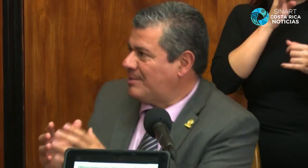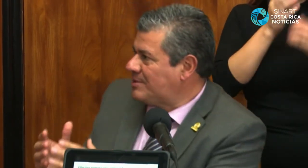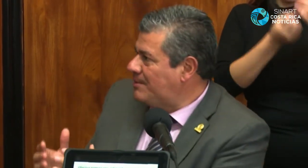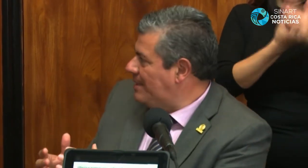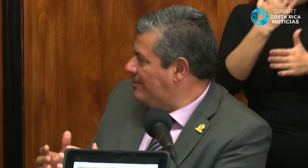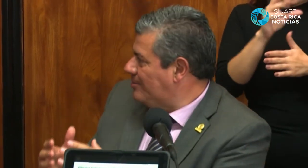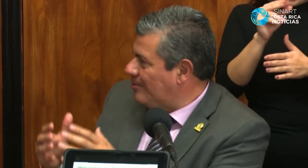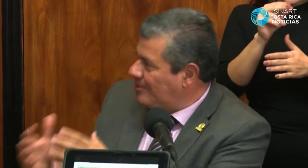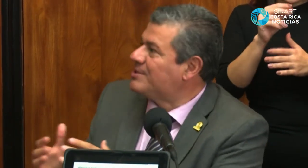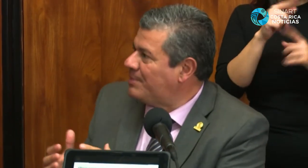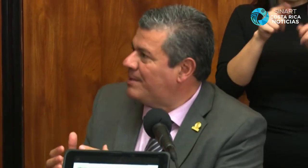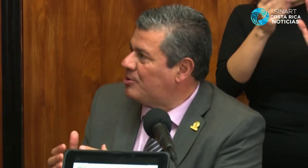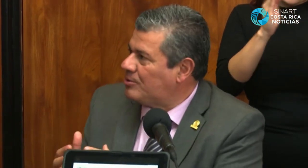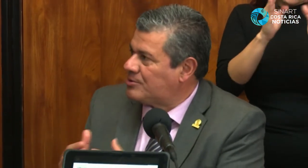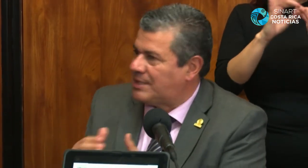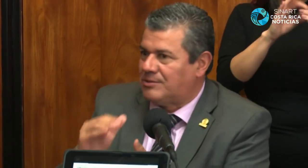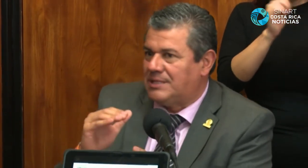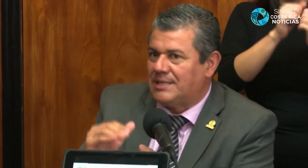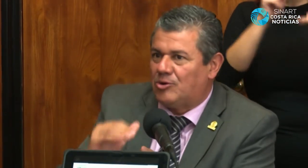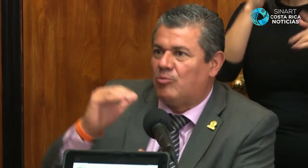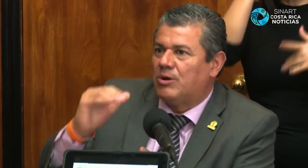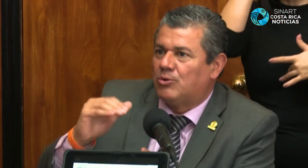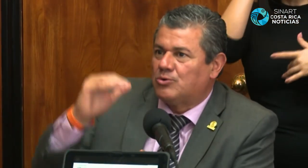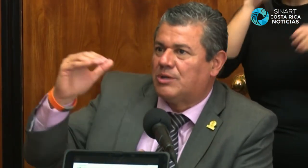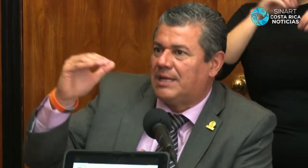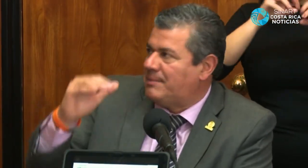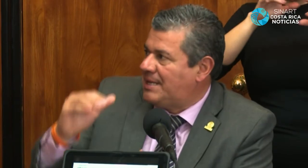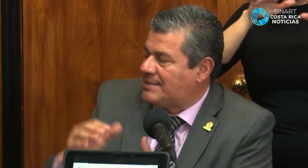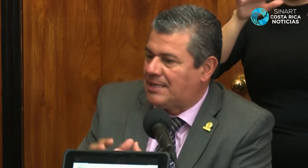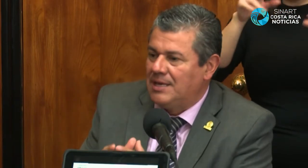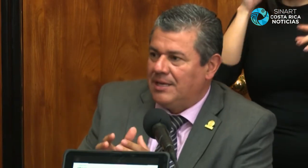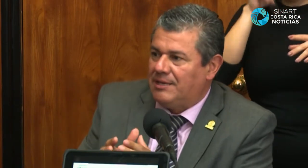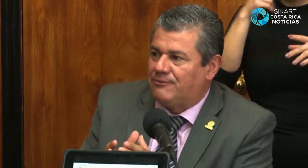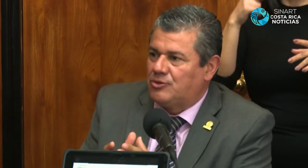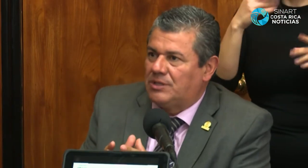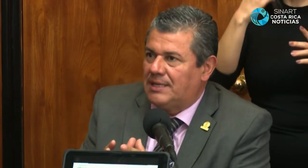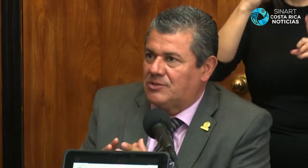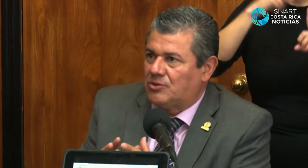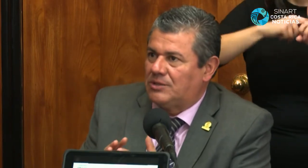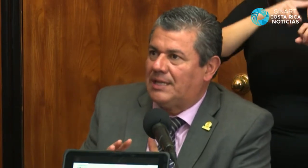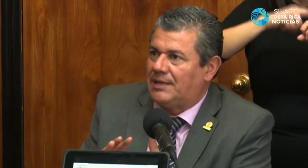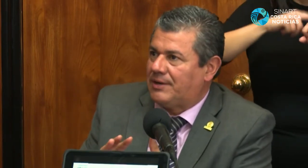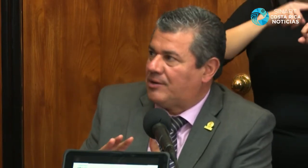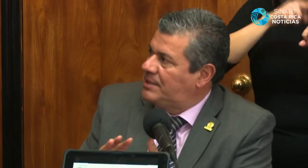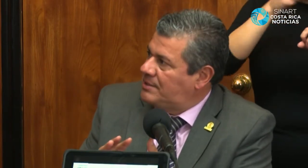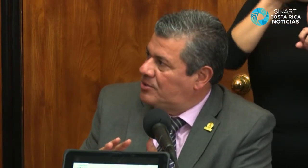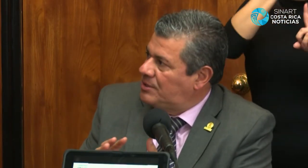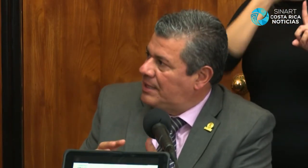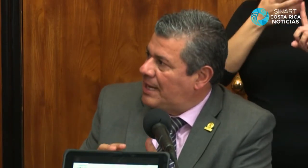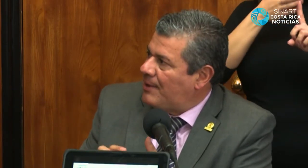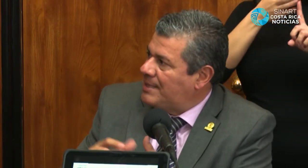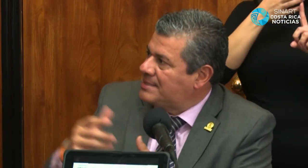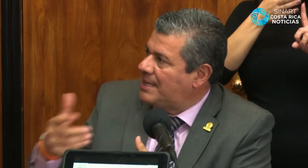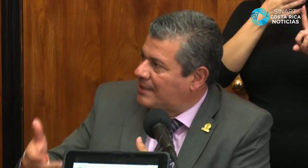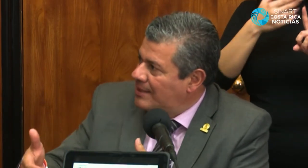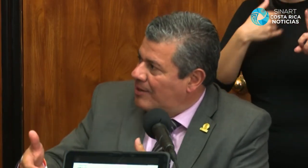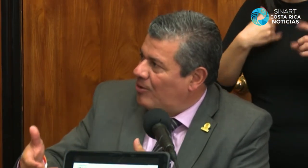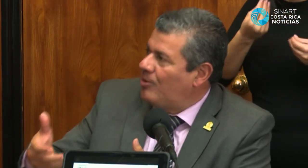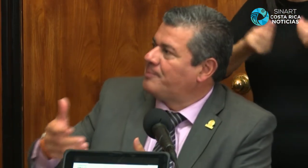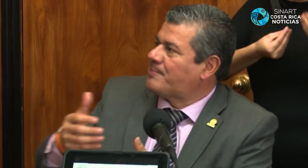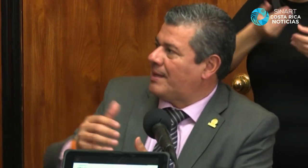sino que estamos hablando con los epidemiólogos que nos dicen cómo evoluciona la amenaza, y en función de eso nos dan la recomendación de